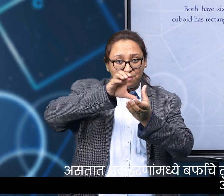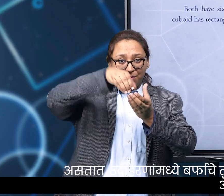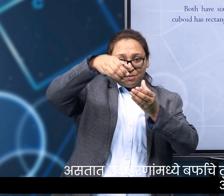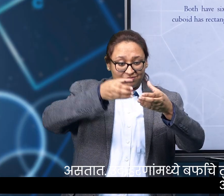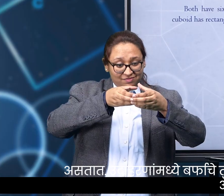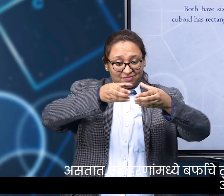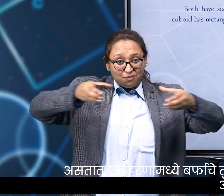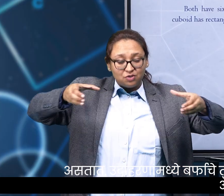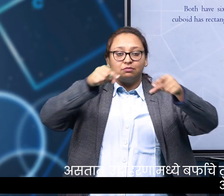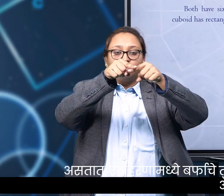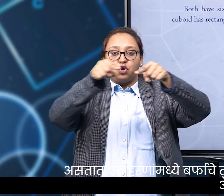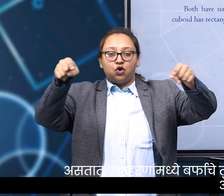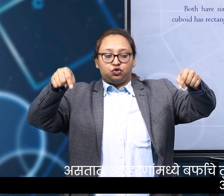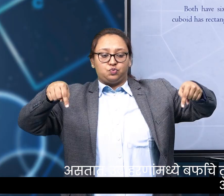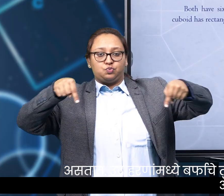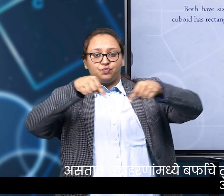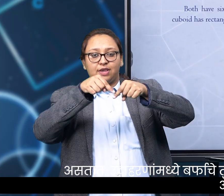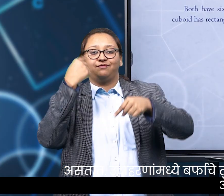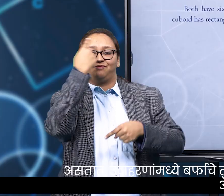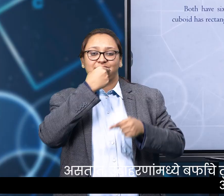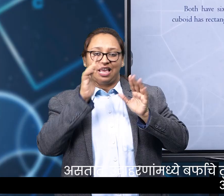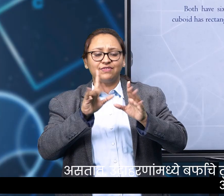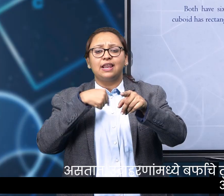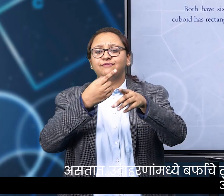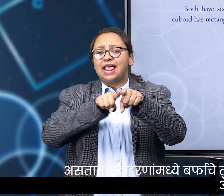उदाहरणांमध्ये बर्फाचे तुकडे आणि रुबिकचे तुकडे समाविष्ट आहेत.